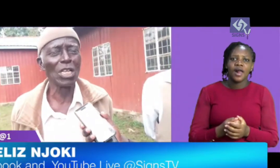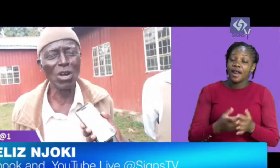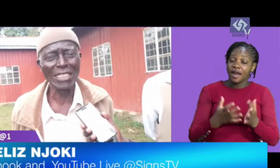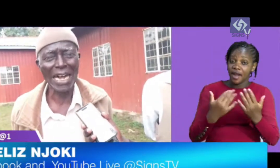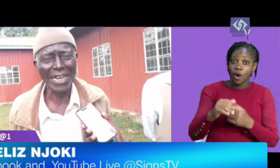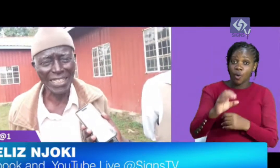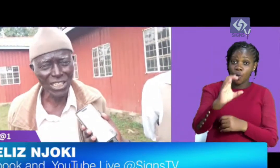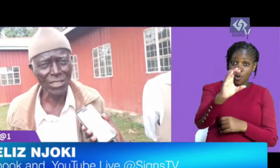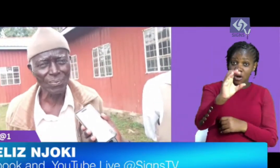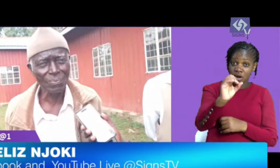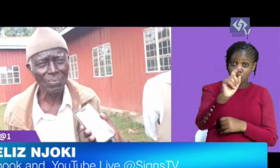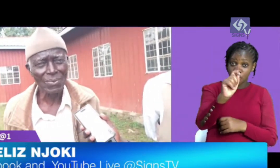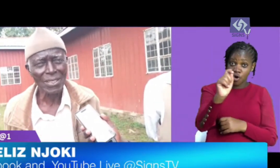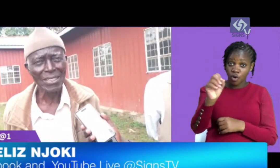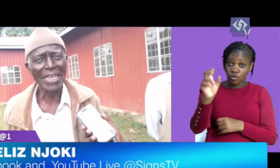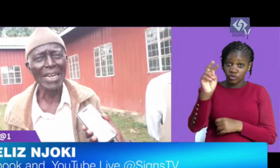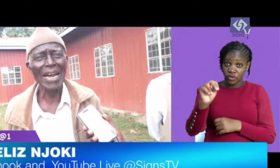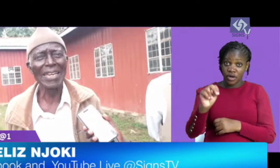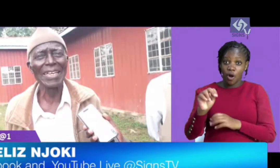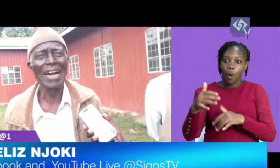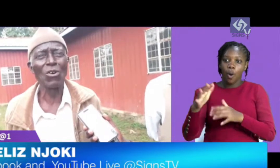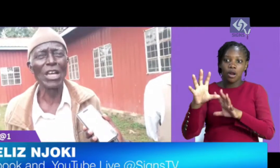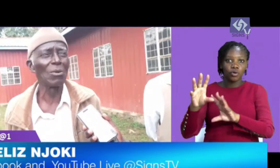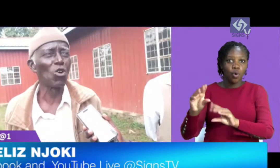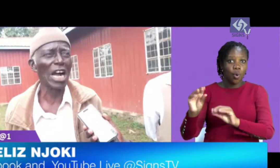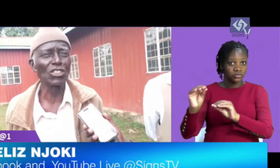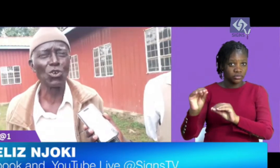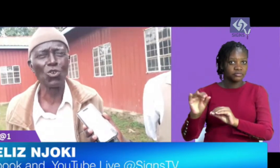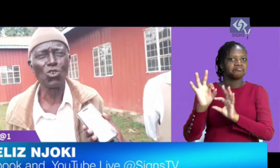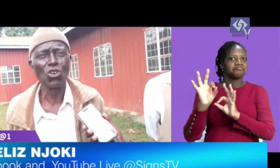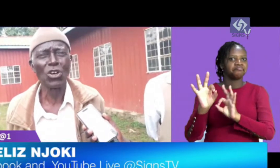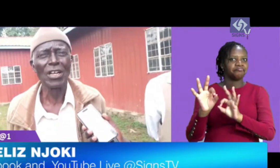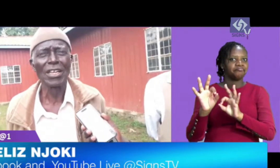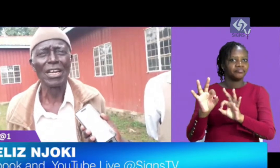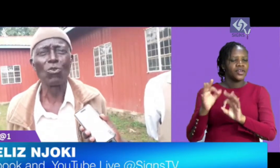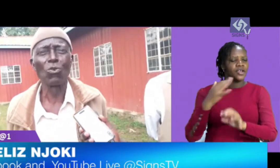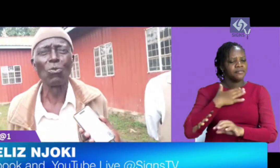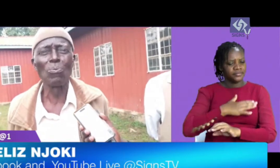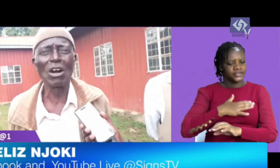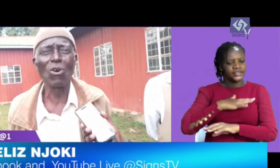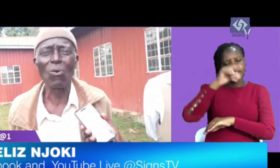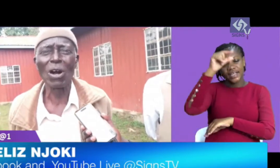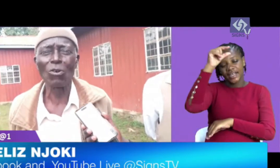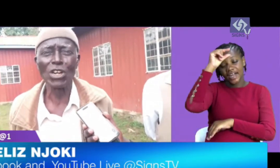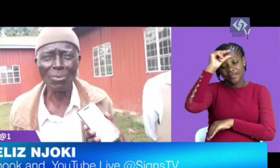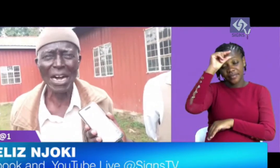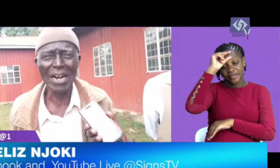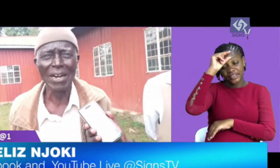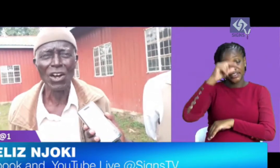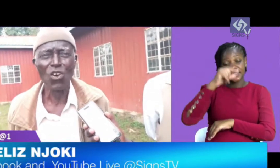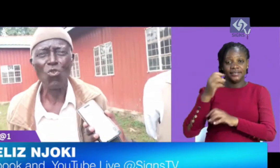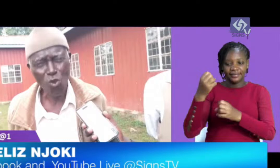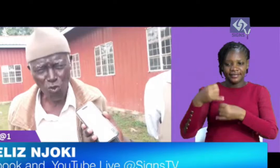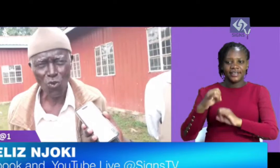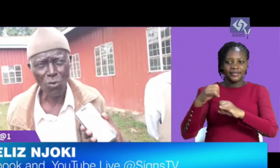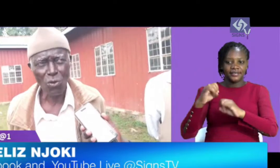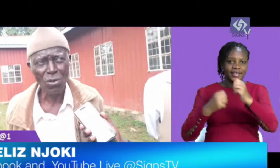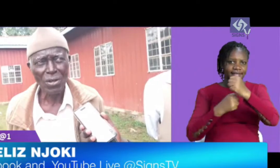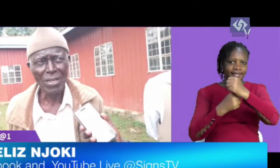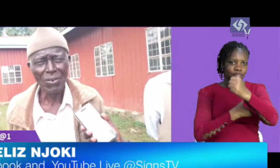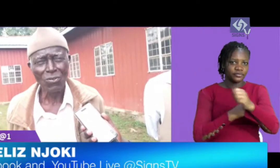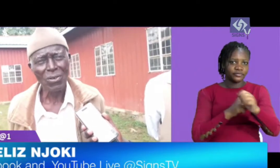imeanza kulimwa saa hii. Serikali aweke mkazo ya kumpa wakulima